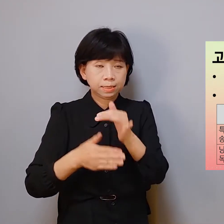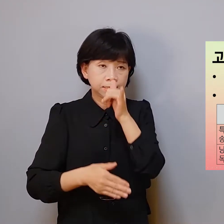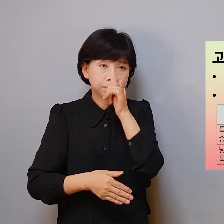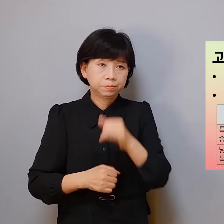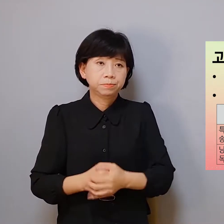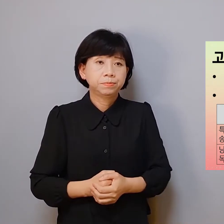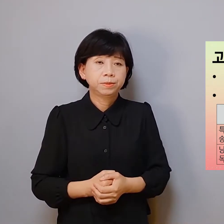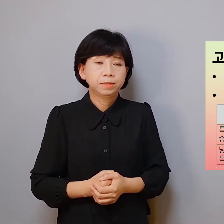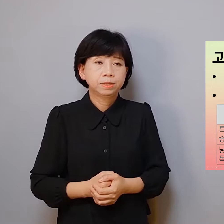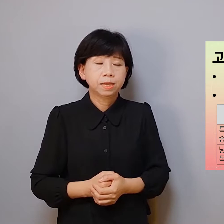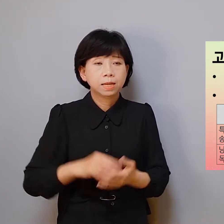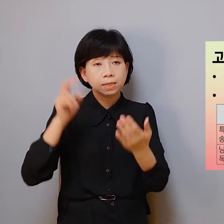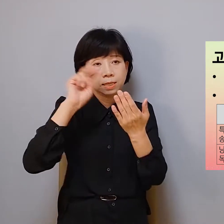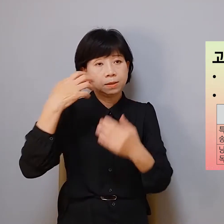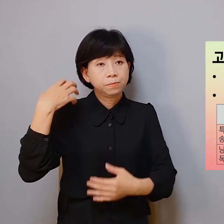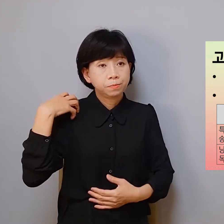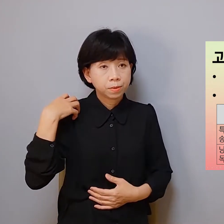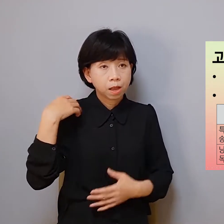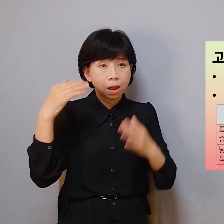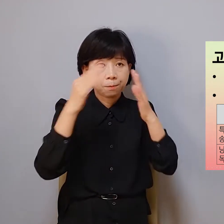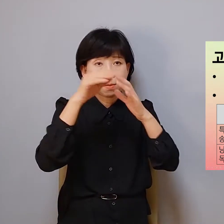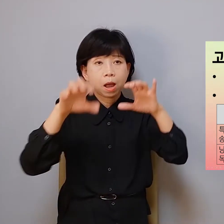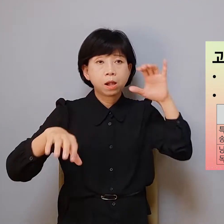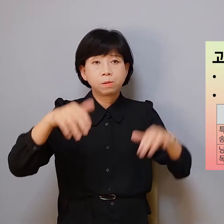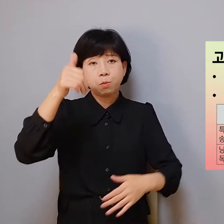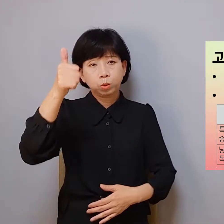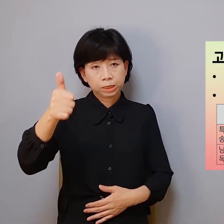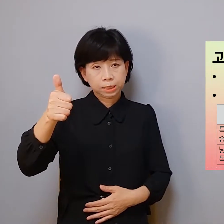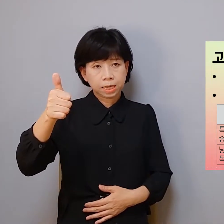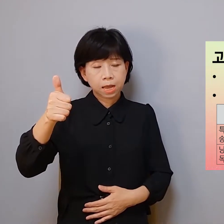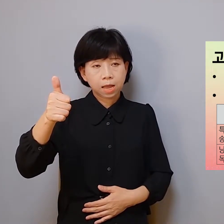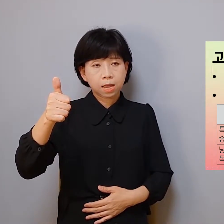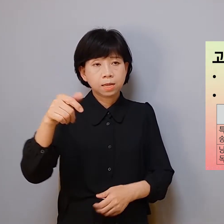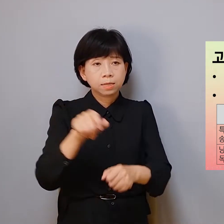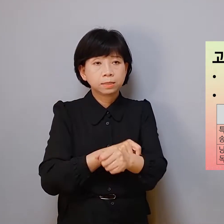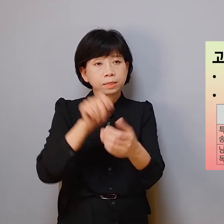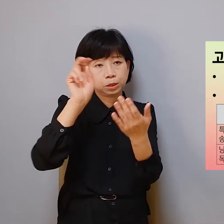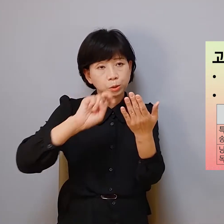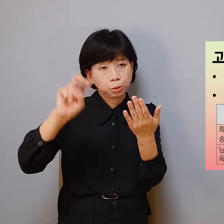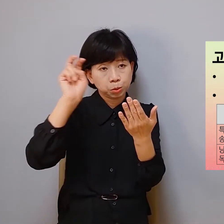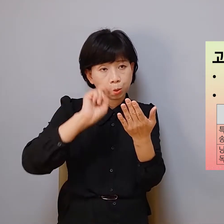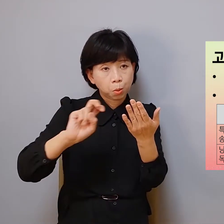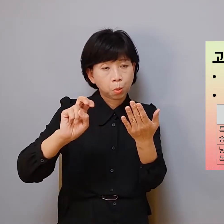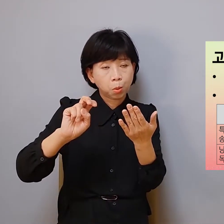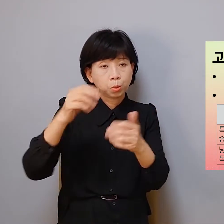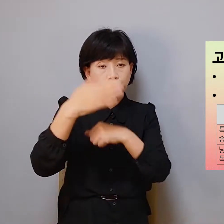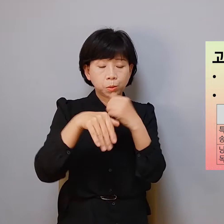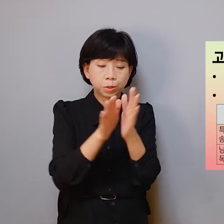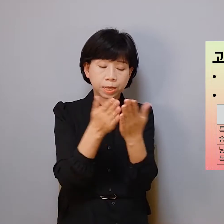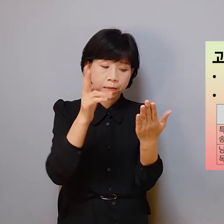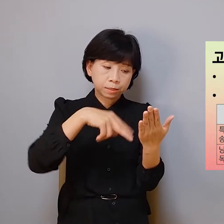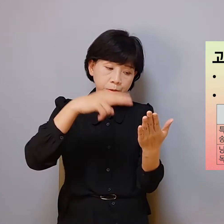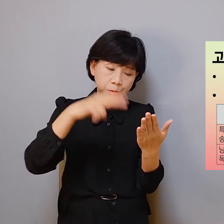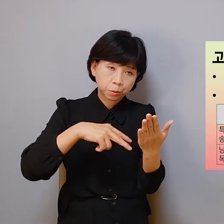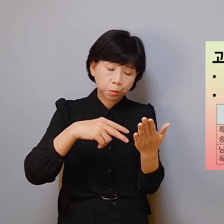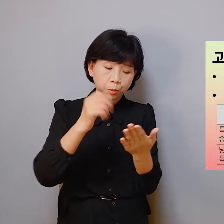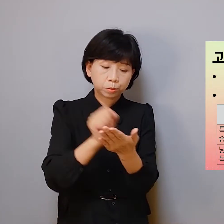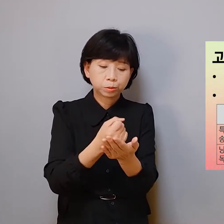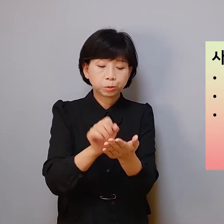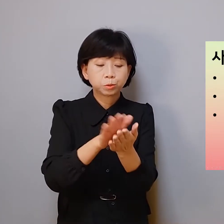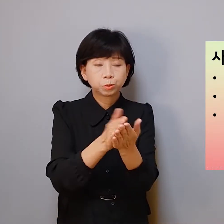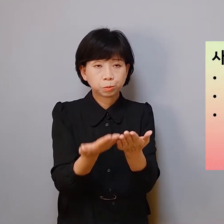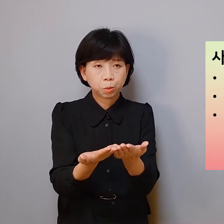있습니다. 콰이어는 마을 목자이며 특송과 낭독은 주보를 참고하시기 바랍니다.